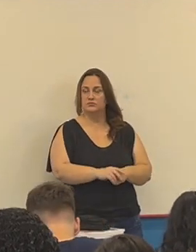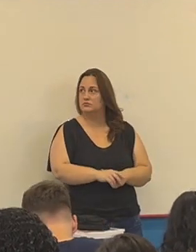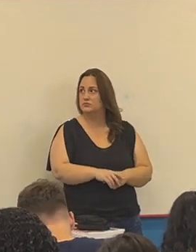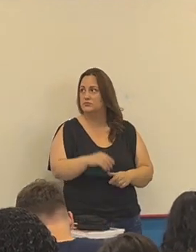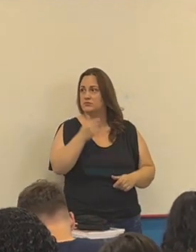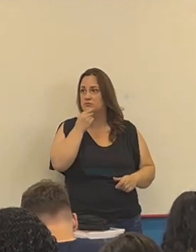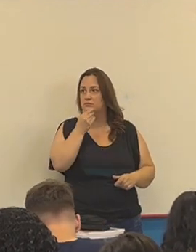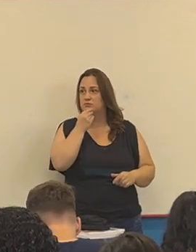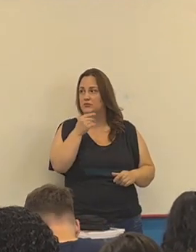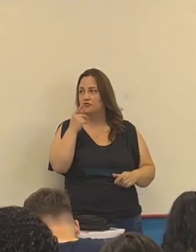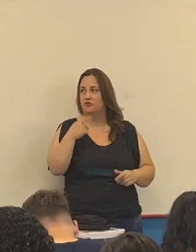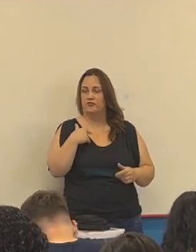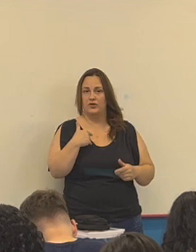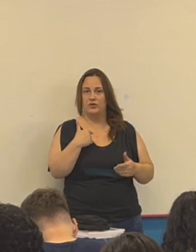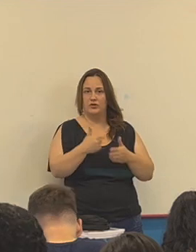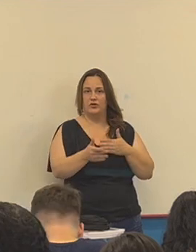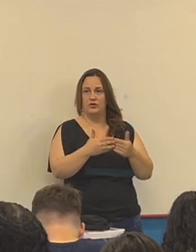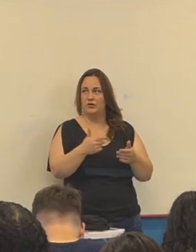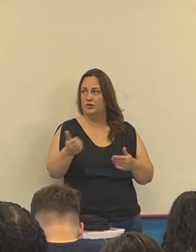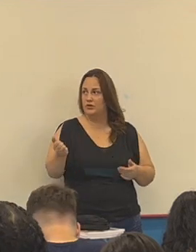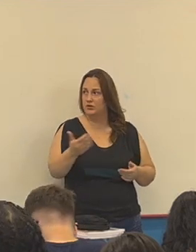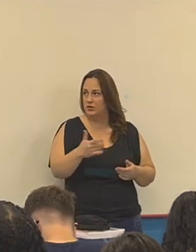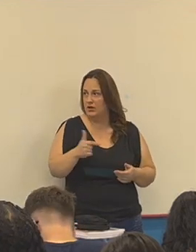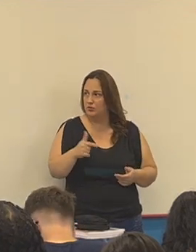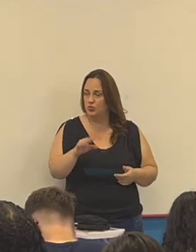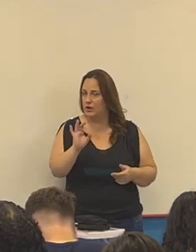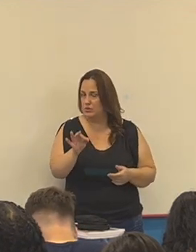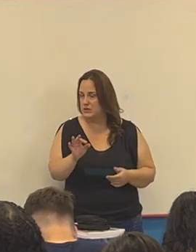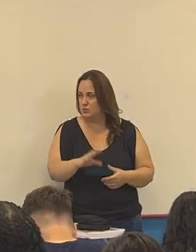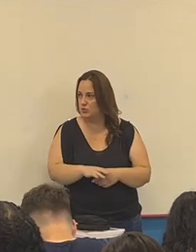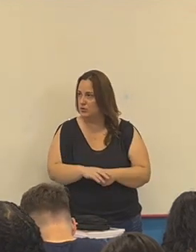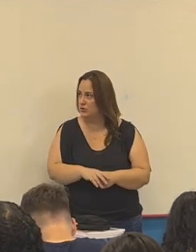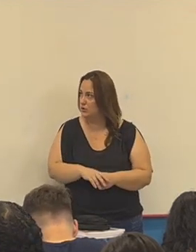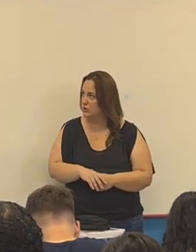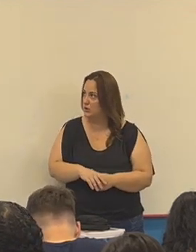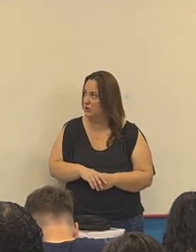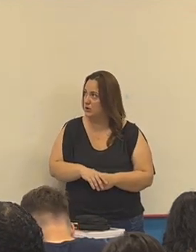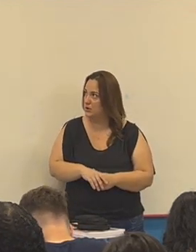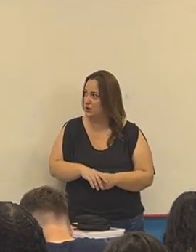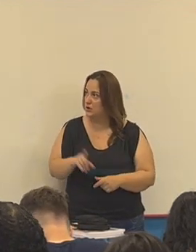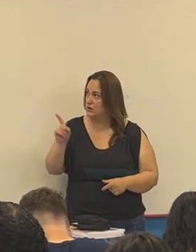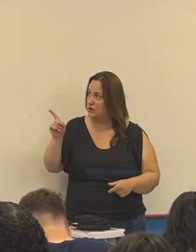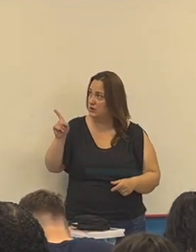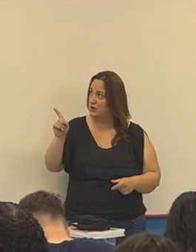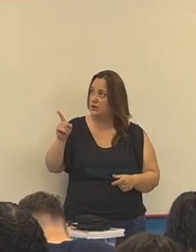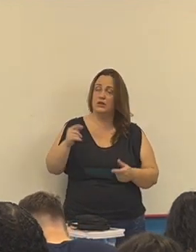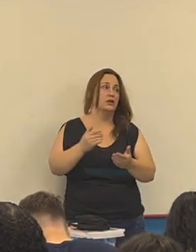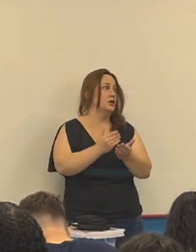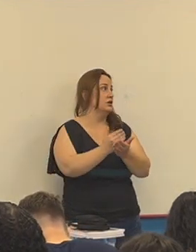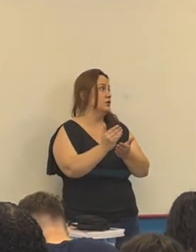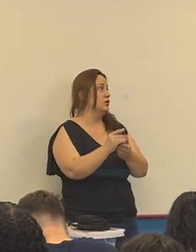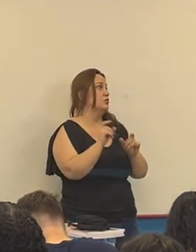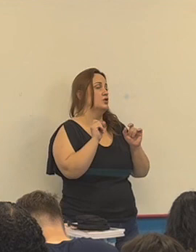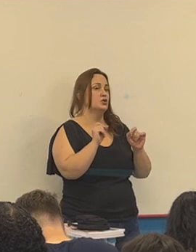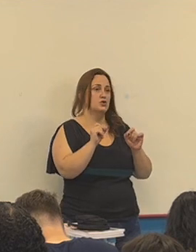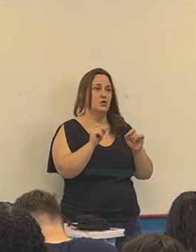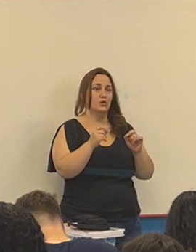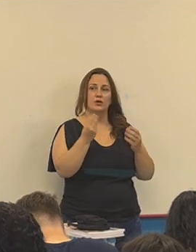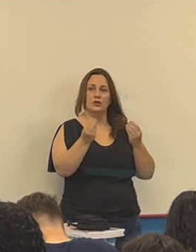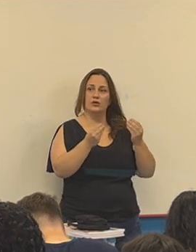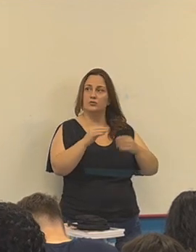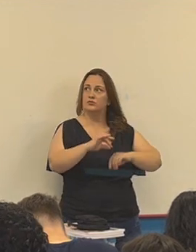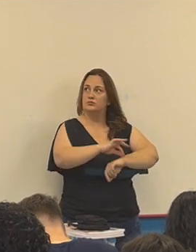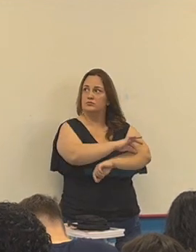coleguinha ali falou que, né, não faz sentido nenhum, que ele está certo, realmente. Agora, e aqui eu comecei já a usar alguns elementos da